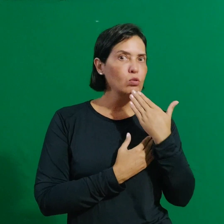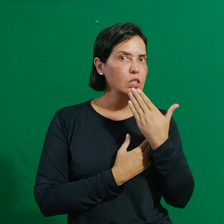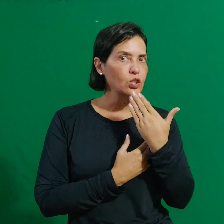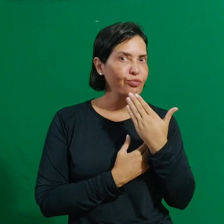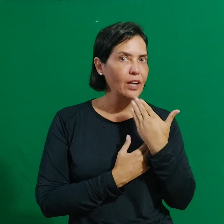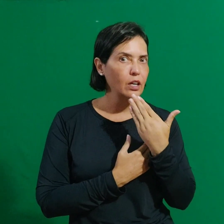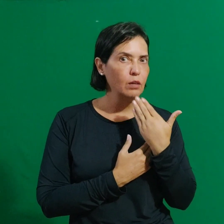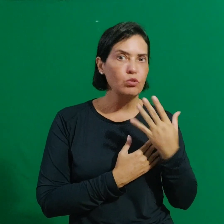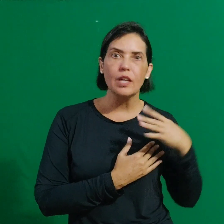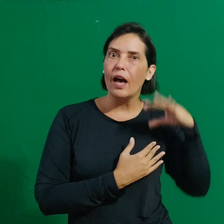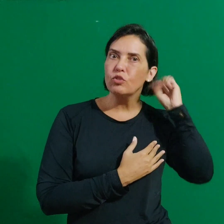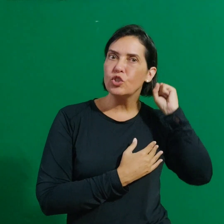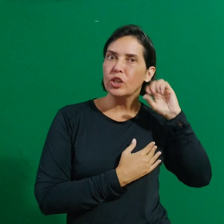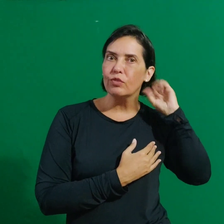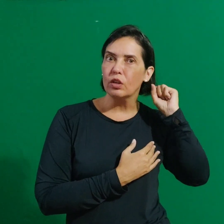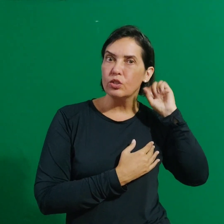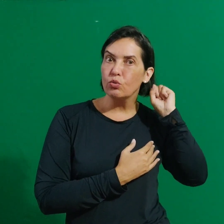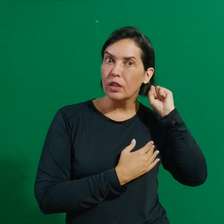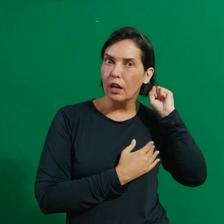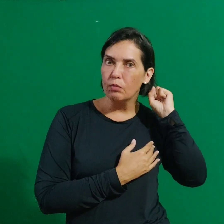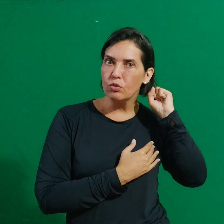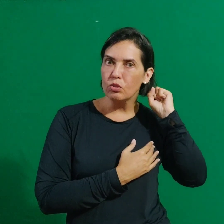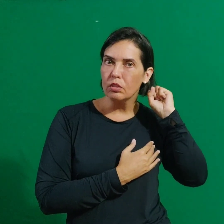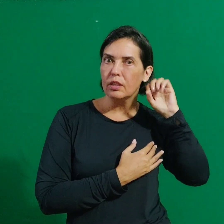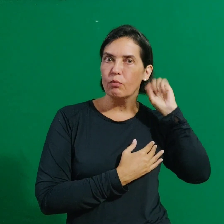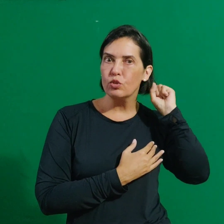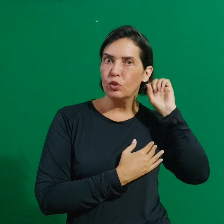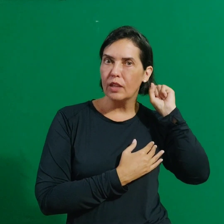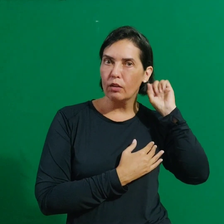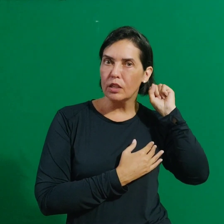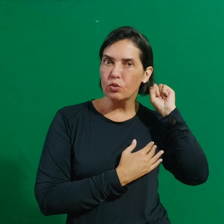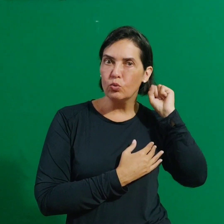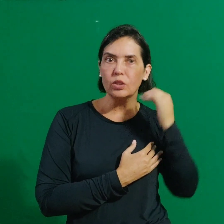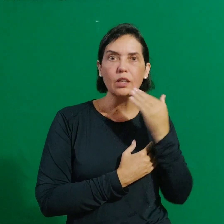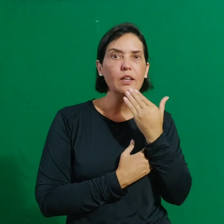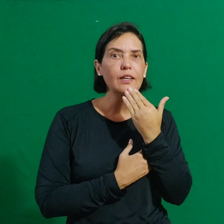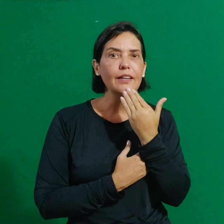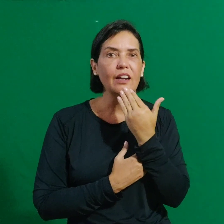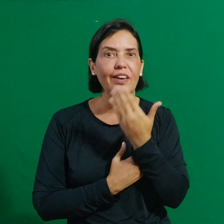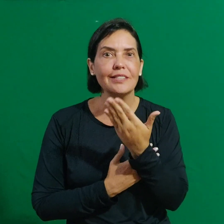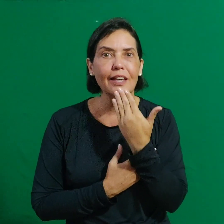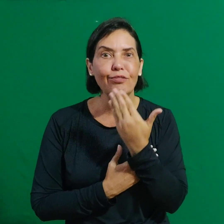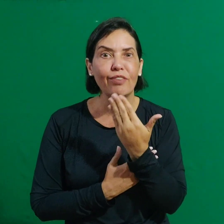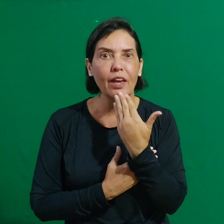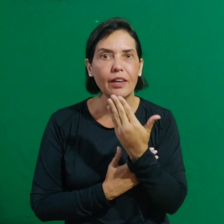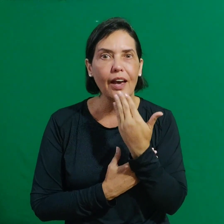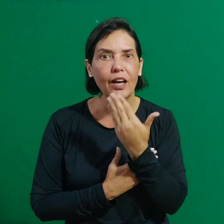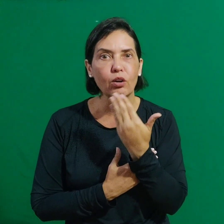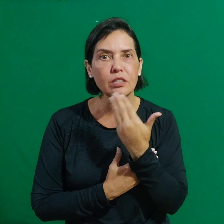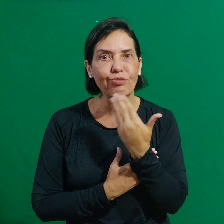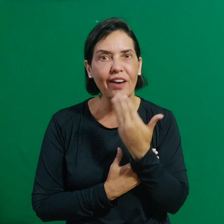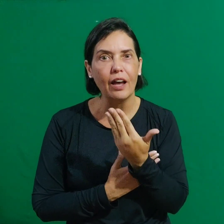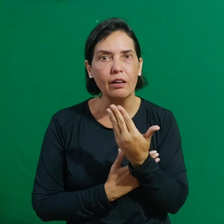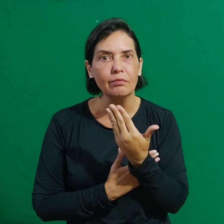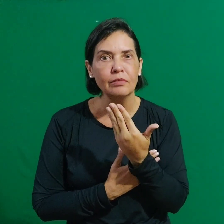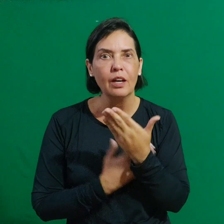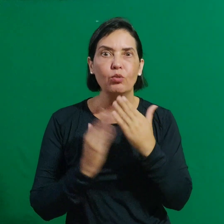seja, falamos, auditiva, nós escutamos, temos o modelo da escuta e através dele vem a nossa fala, o